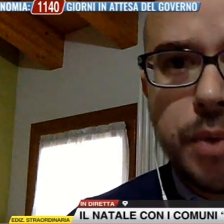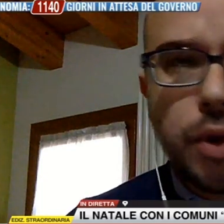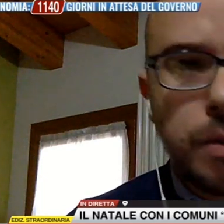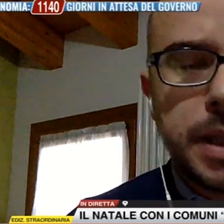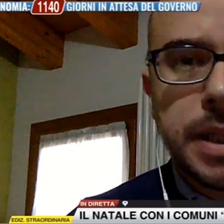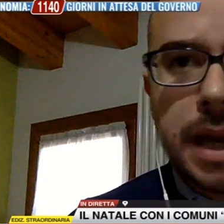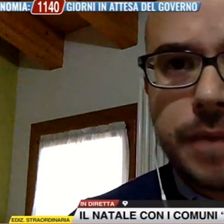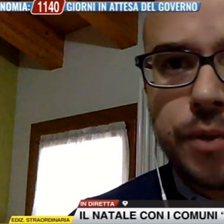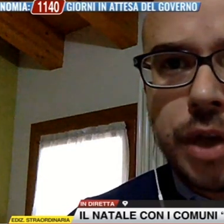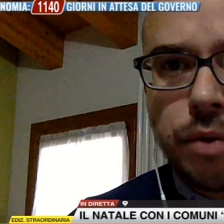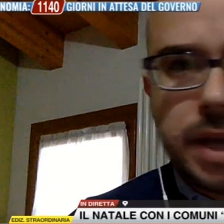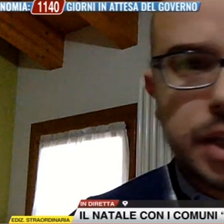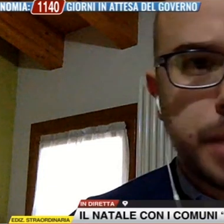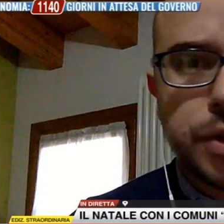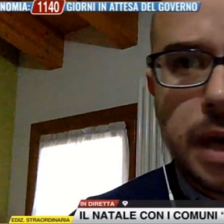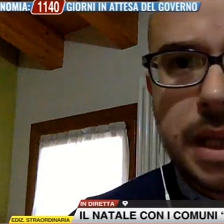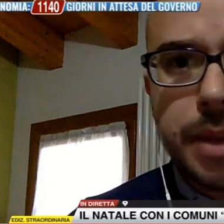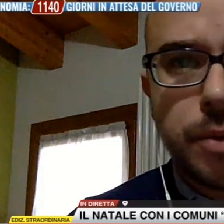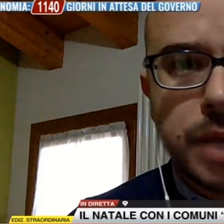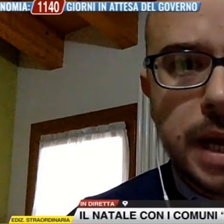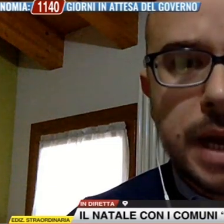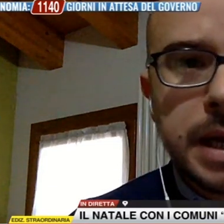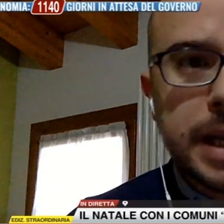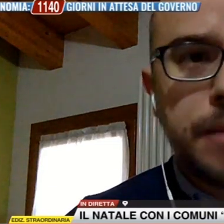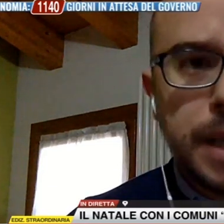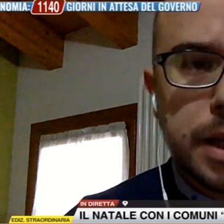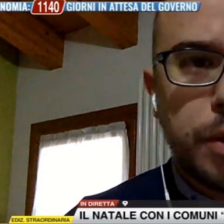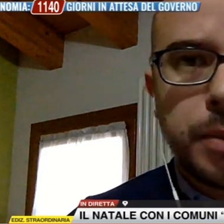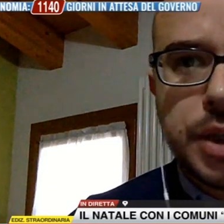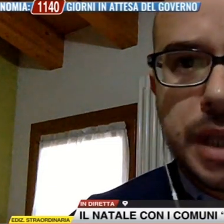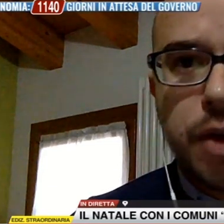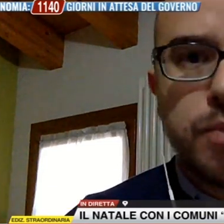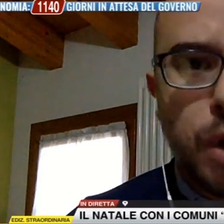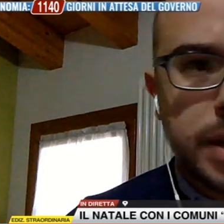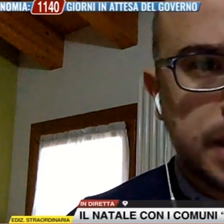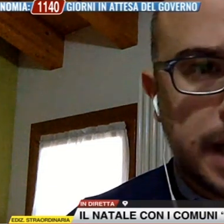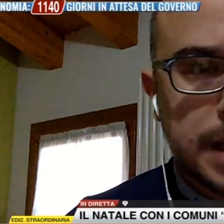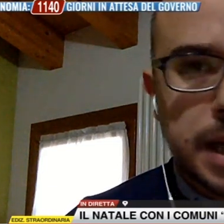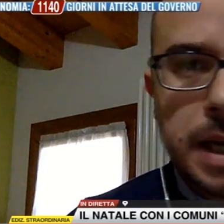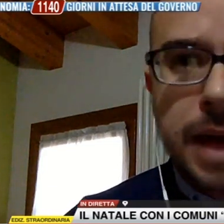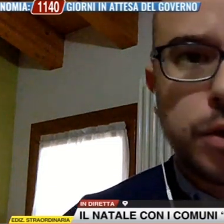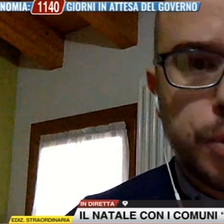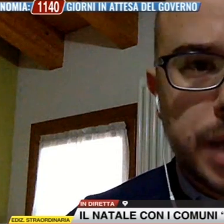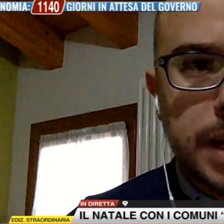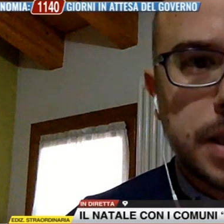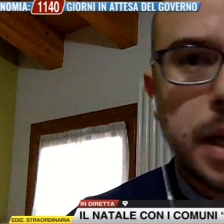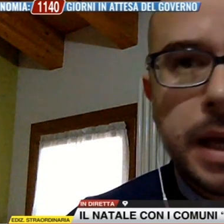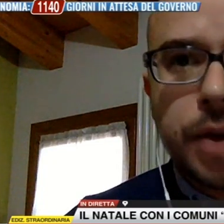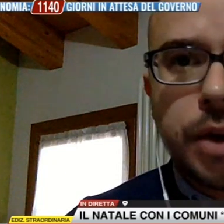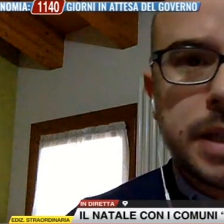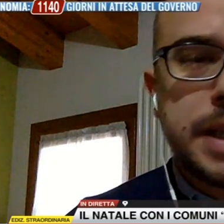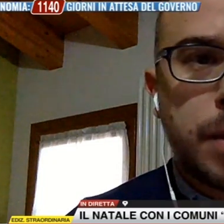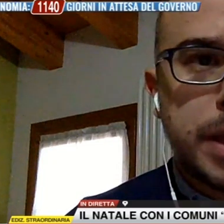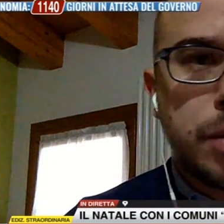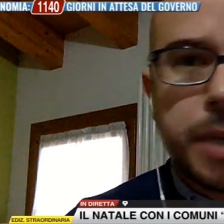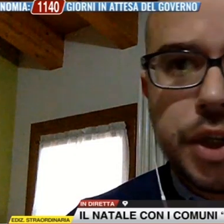quelli più colpiti dalla diffusione di contagi, penso all'area della Pedemontana, che invitano i propri cittadini a non muoversi di casa, a non spostarsi. Io credo